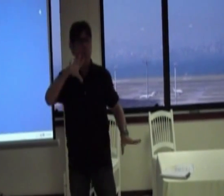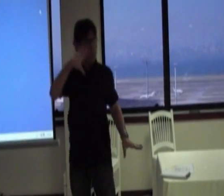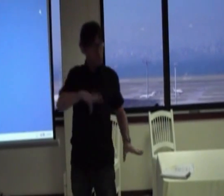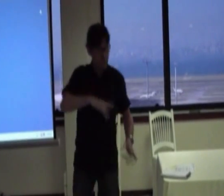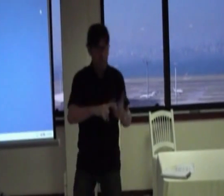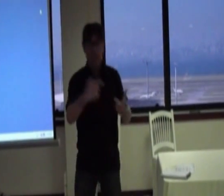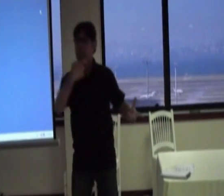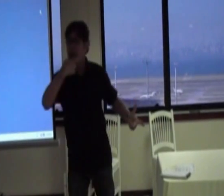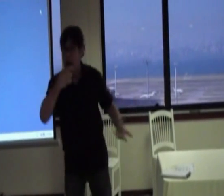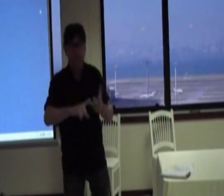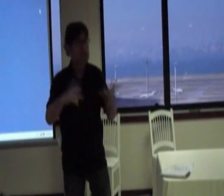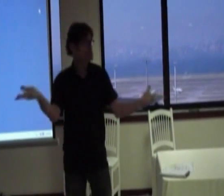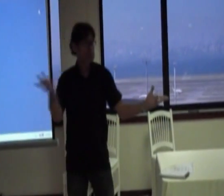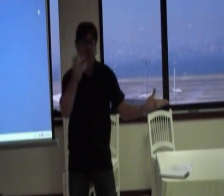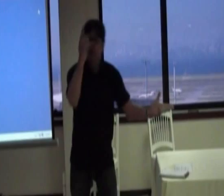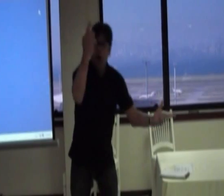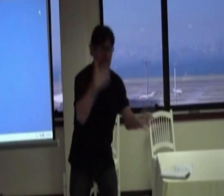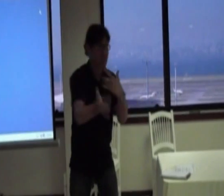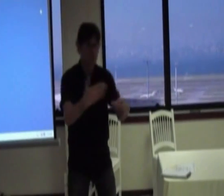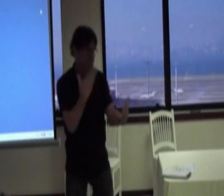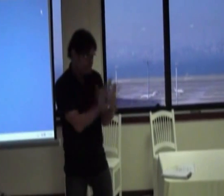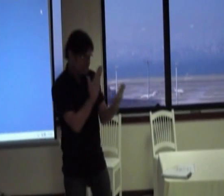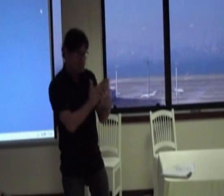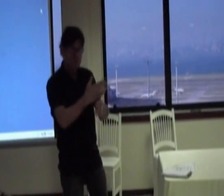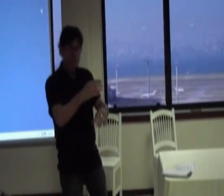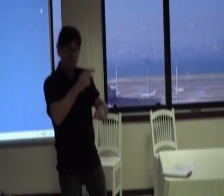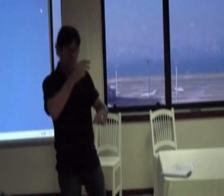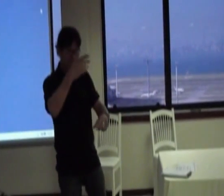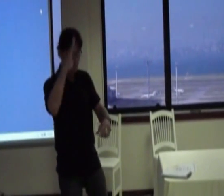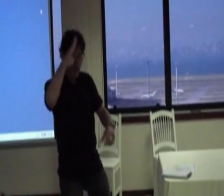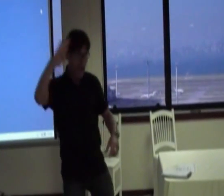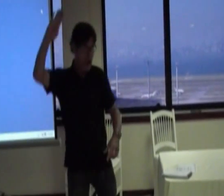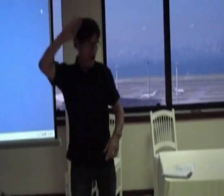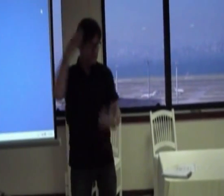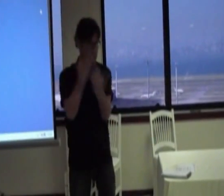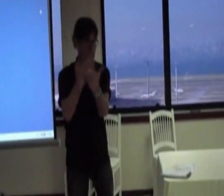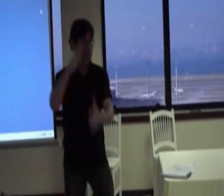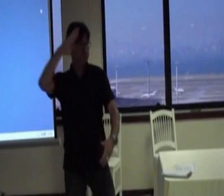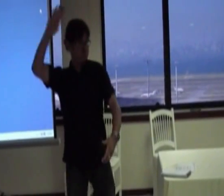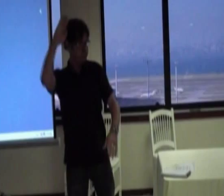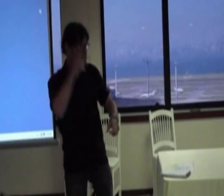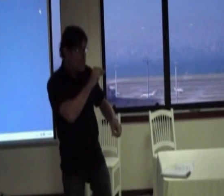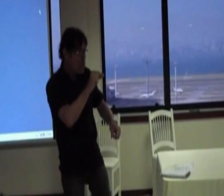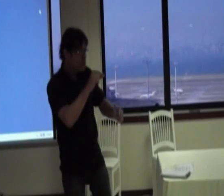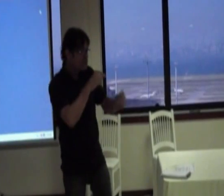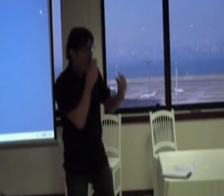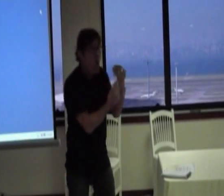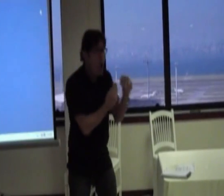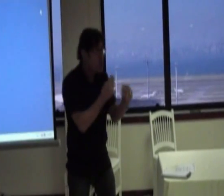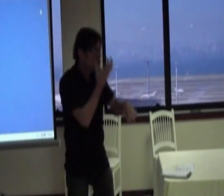de disciplina que seja, língua portuguesa, língua inglesa, geografia, que seja. Nessa escola, é importante que ele tenha esse sentido